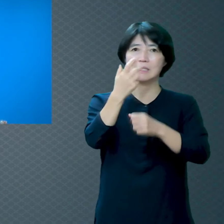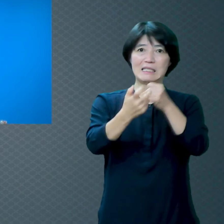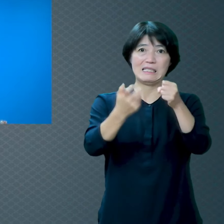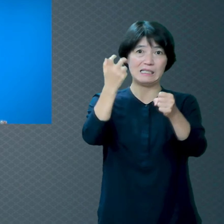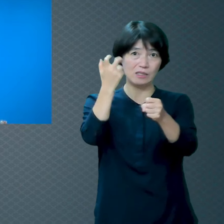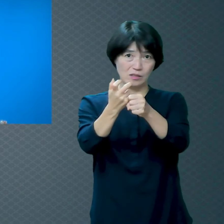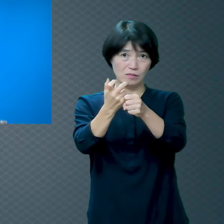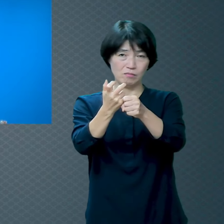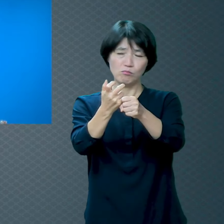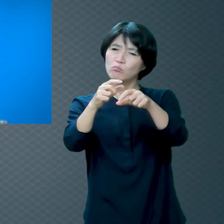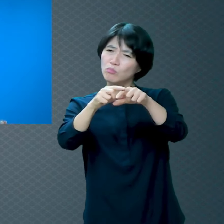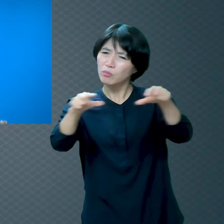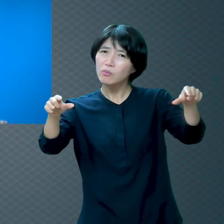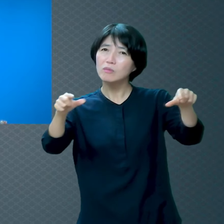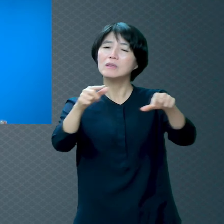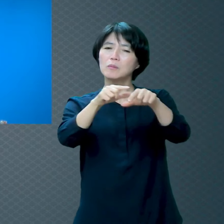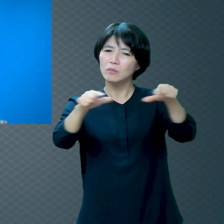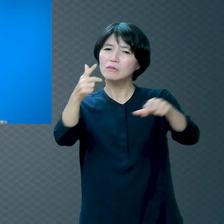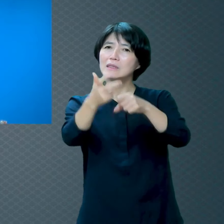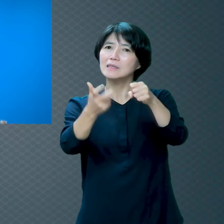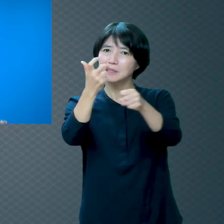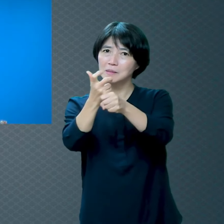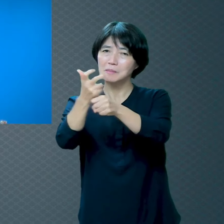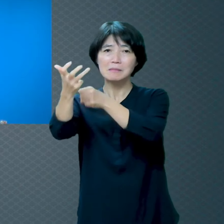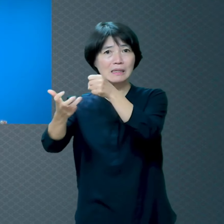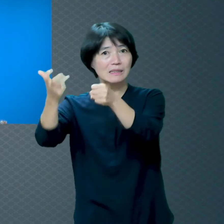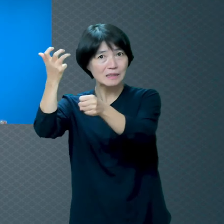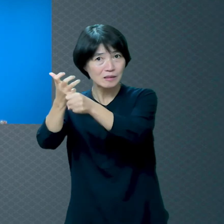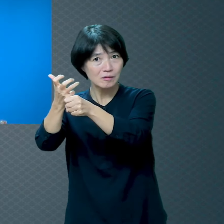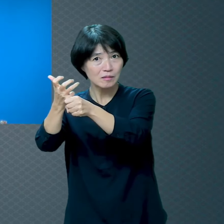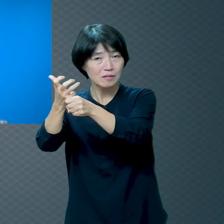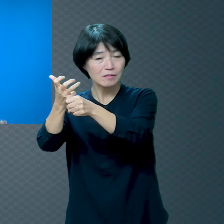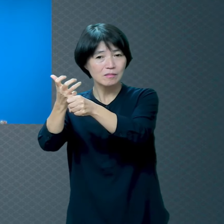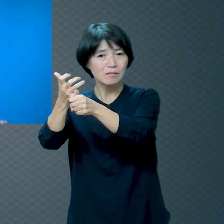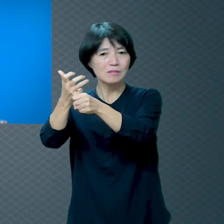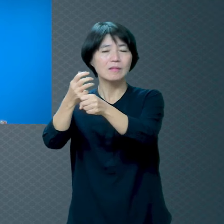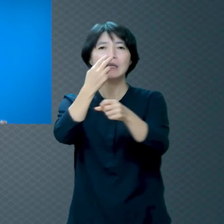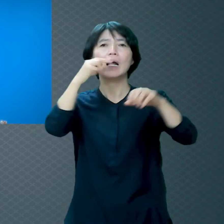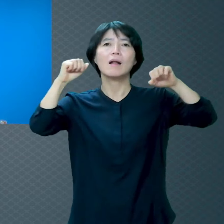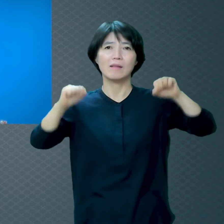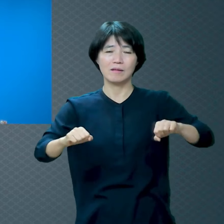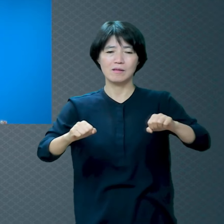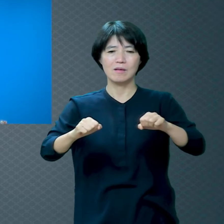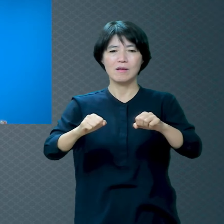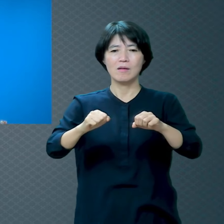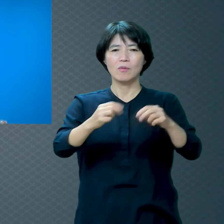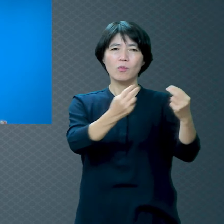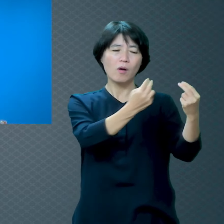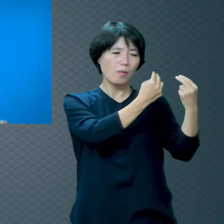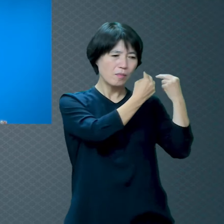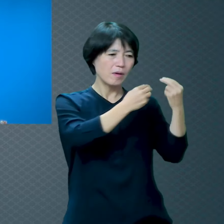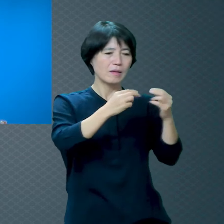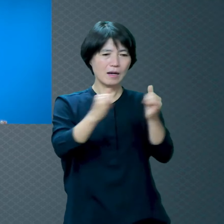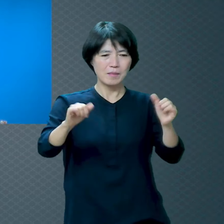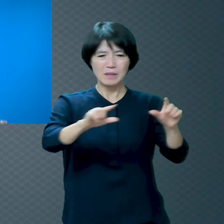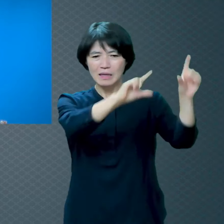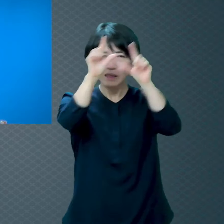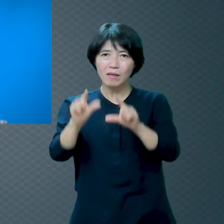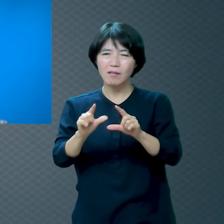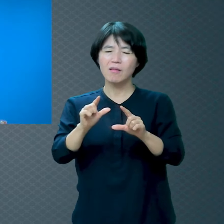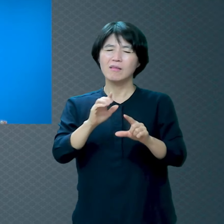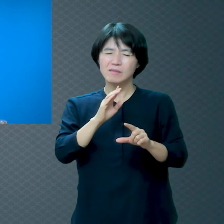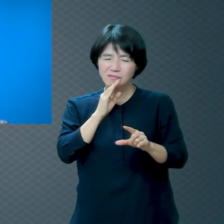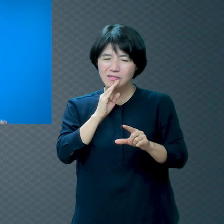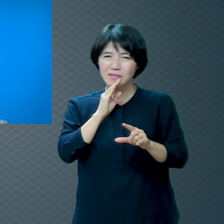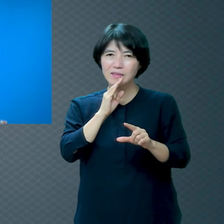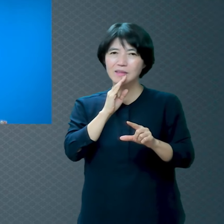신속히 간이 우리가 날아가나이다 우리 인생도 한번 봐봐요 젊었을 때는 뭐든지 다 하죠